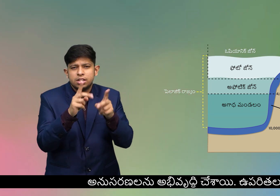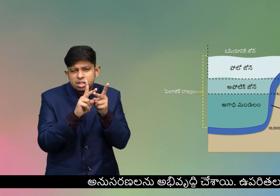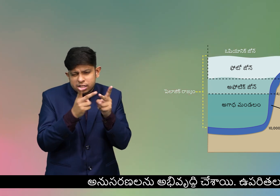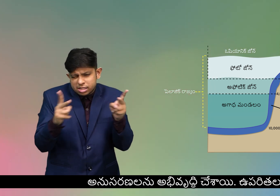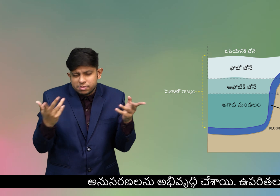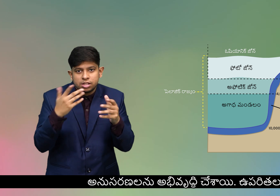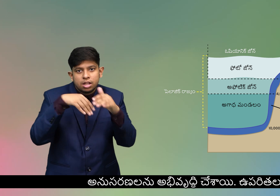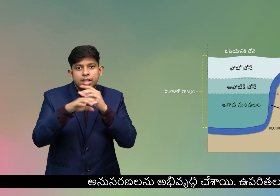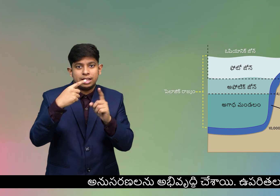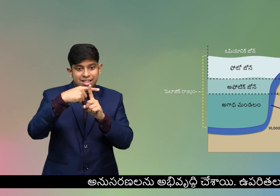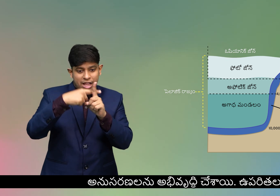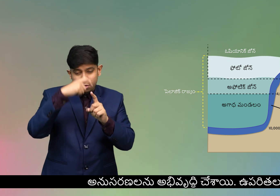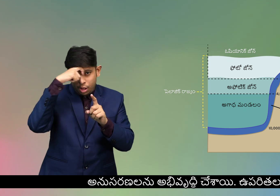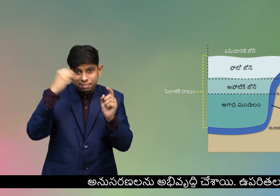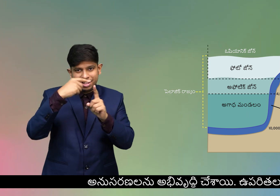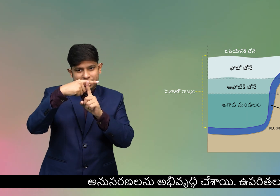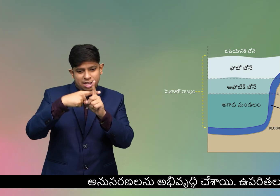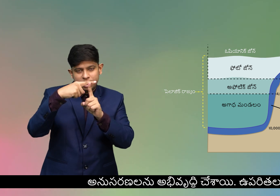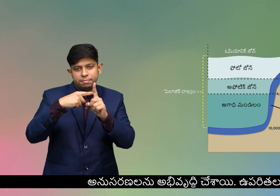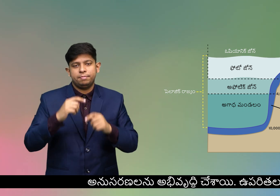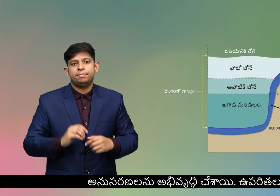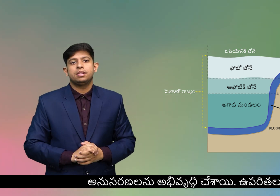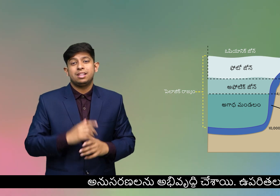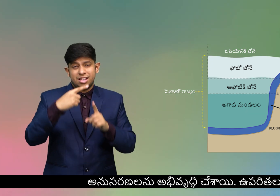అభివృద్ధి చేశాయి. ఉపరితలం